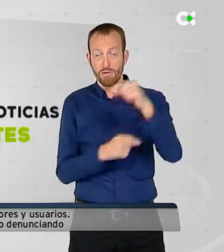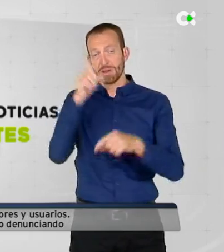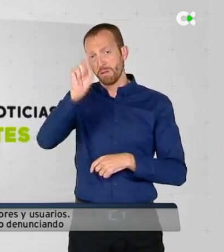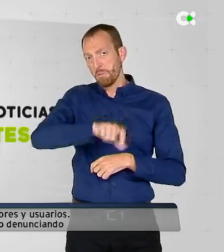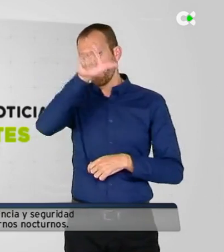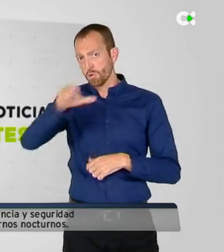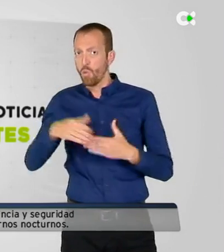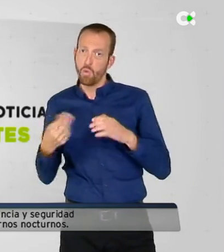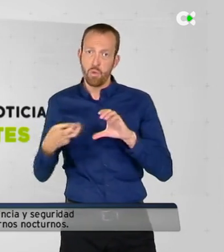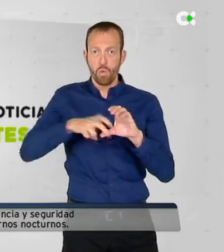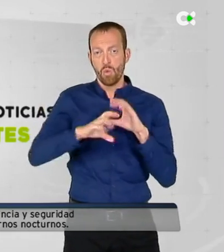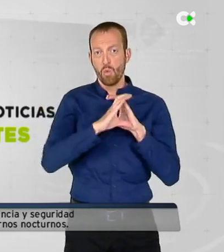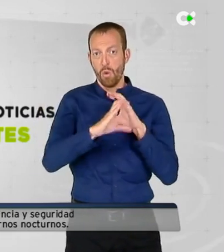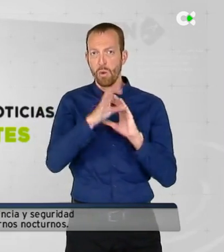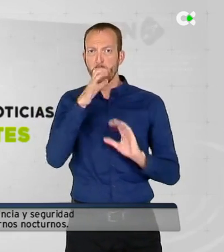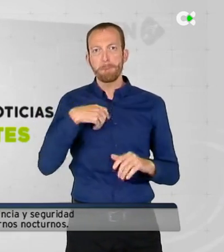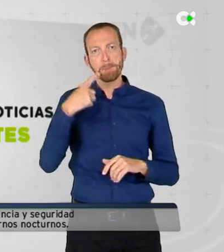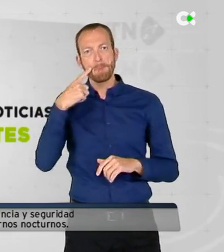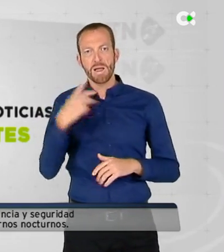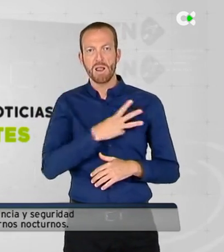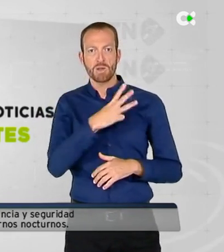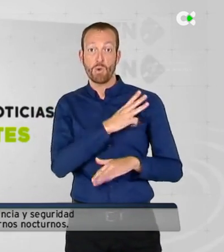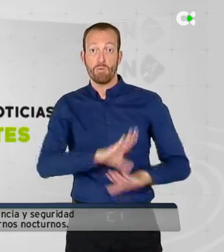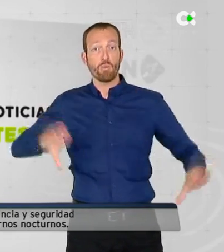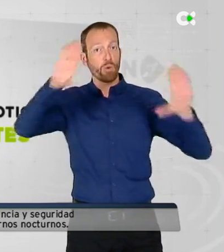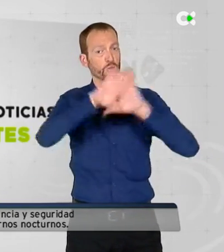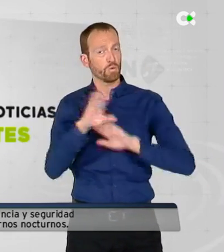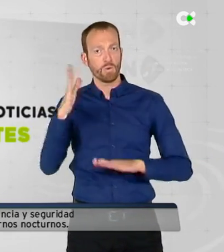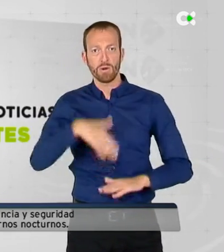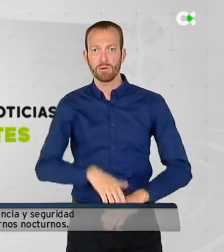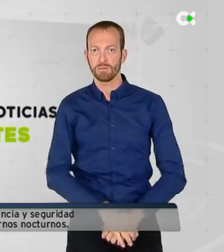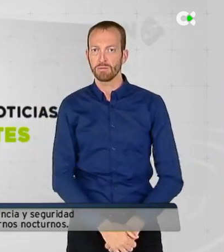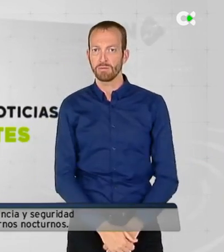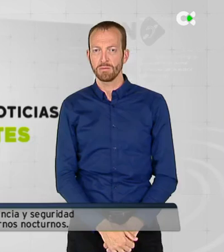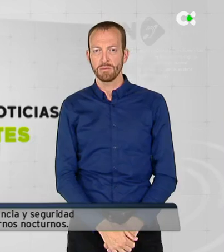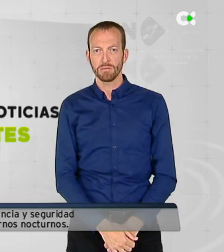Llevan tiempo denunciando la falta de vigilancia y seguridad durante los turnos nocturnos.